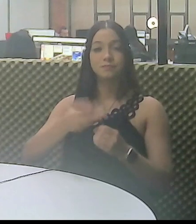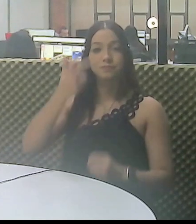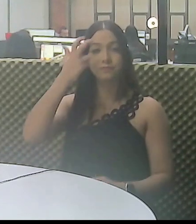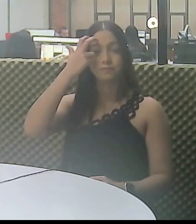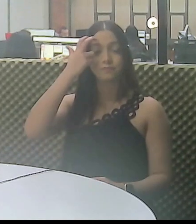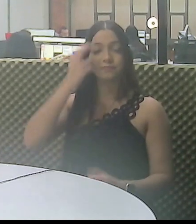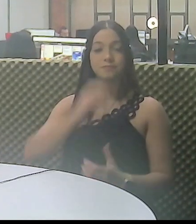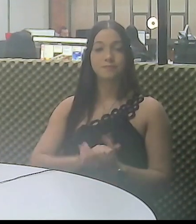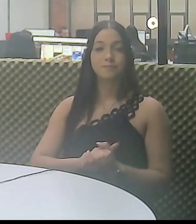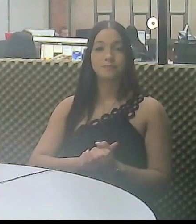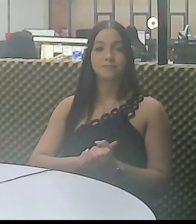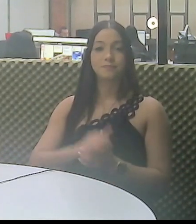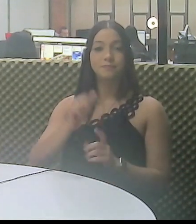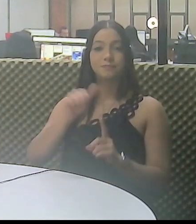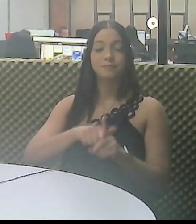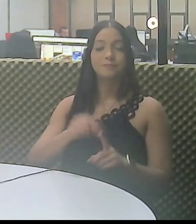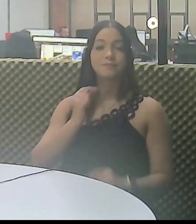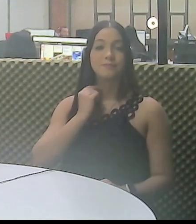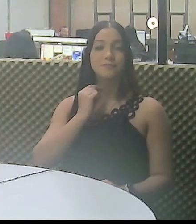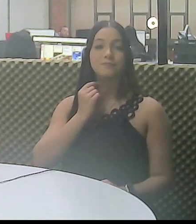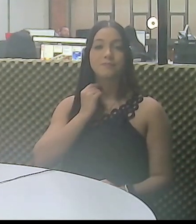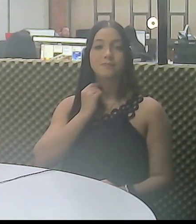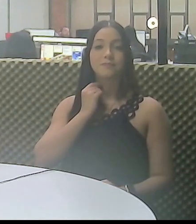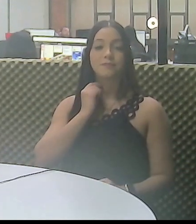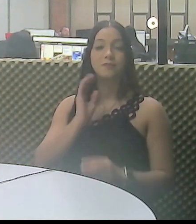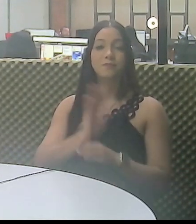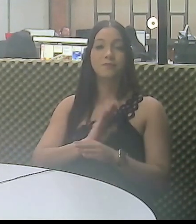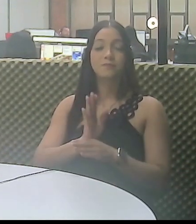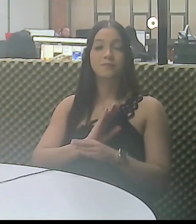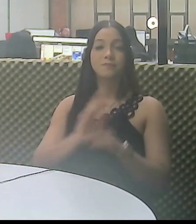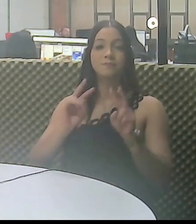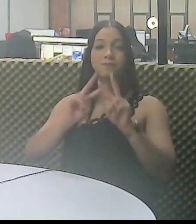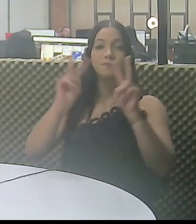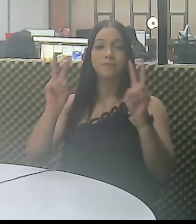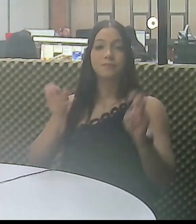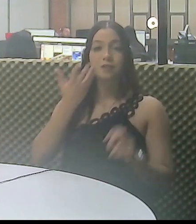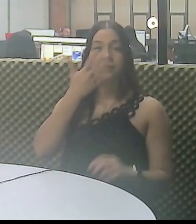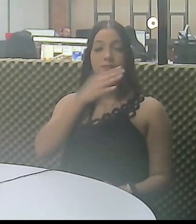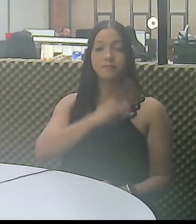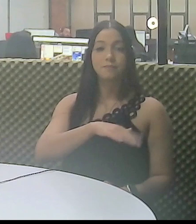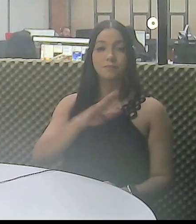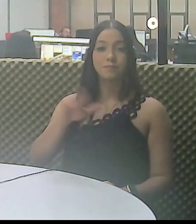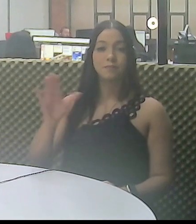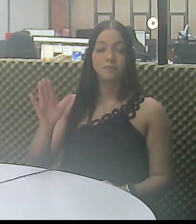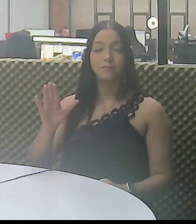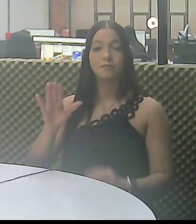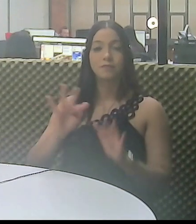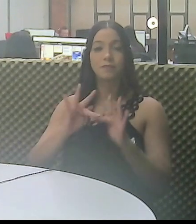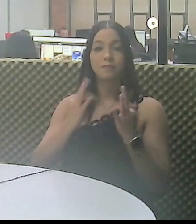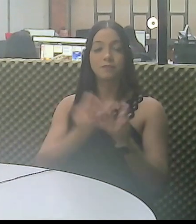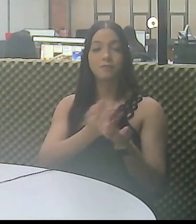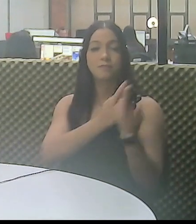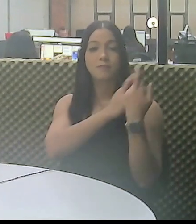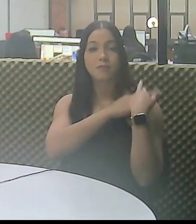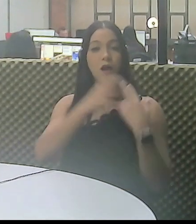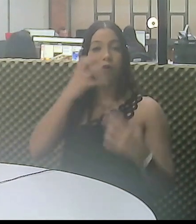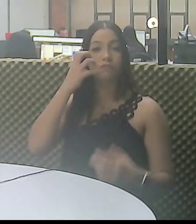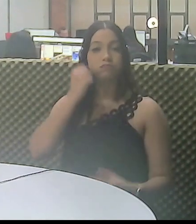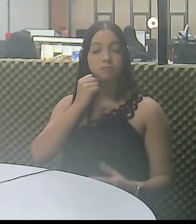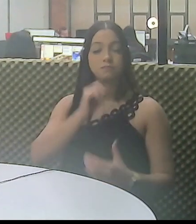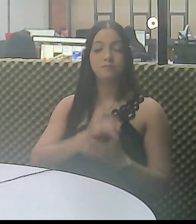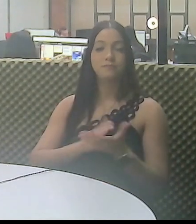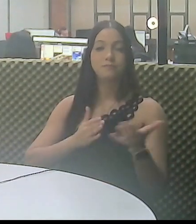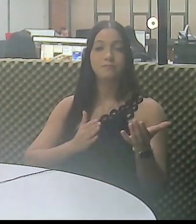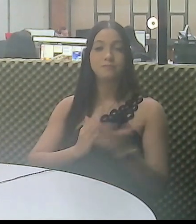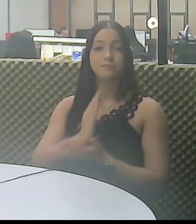de Cultura, e que no mês de maio destaca películas em torno do tema infância, parentalidade e adoção.